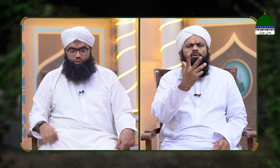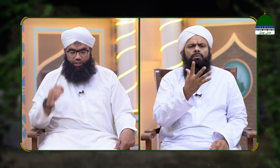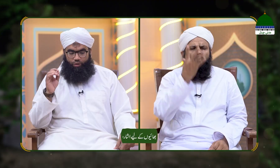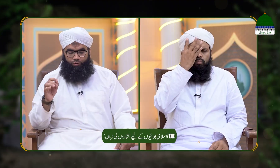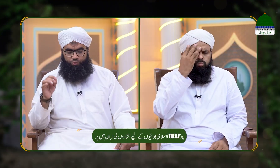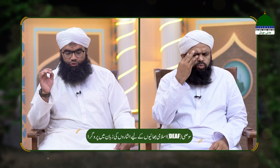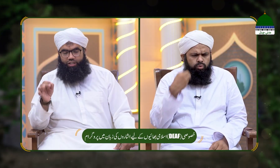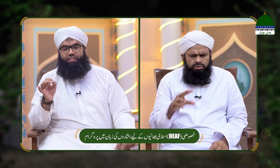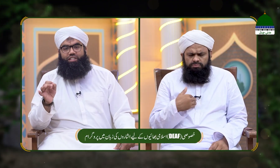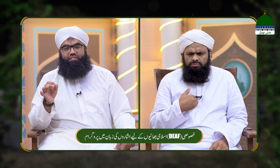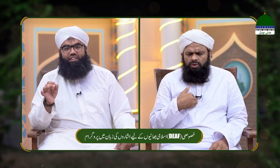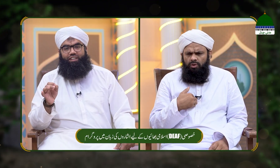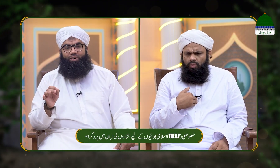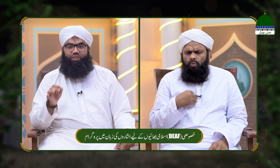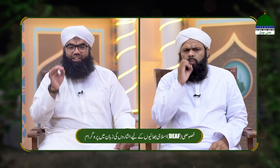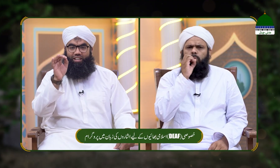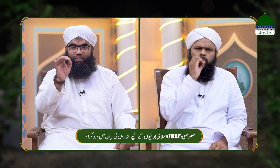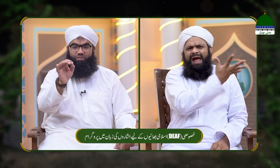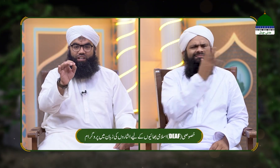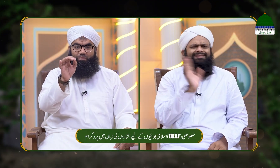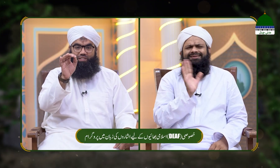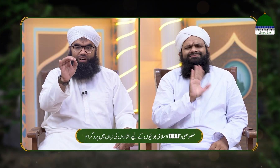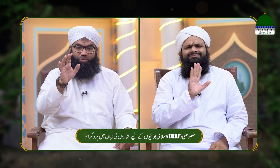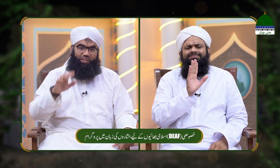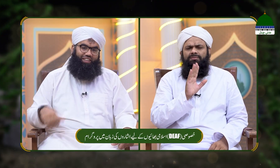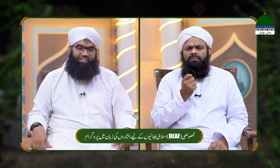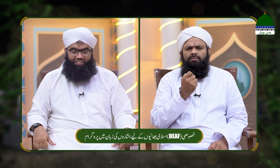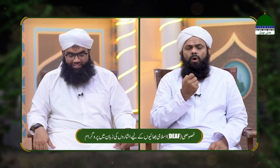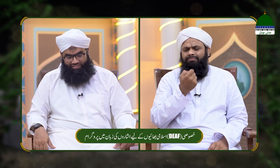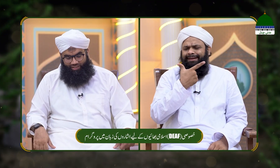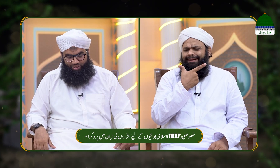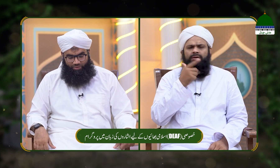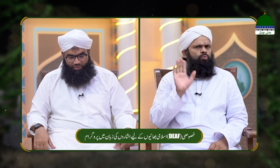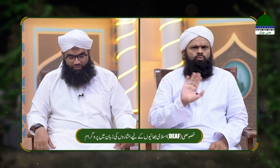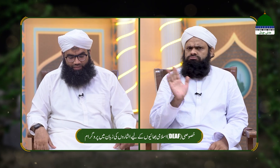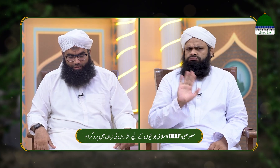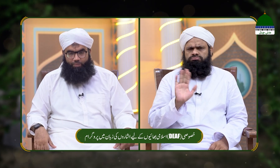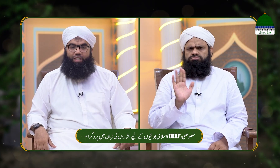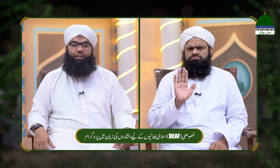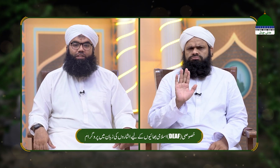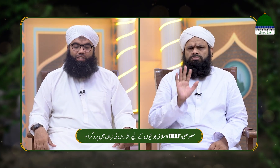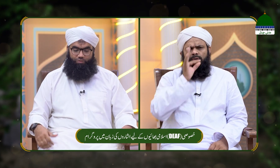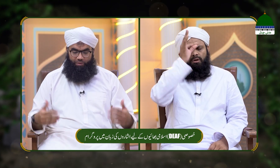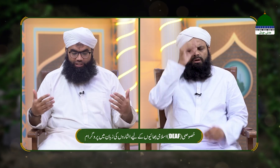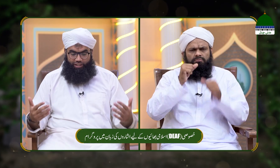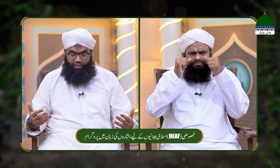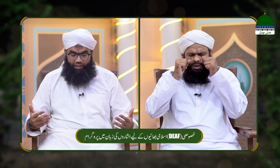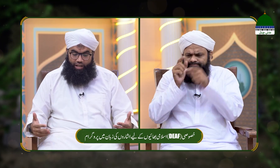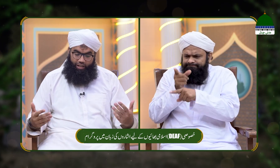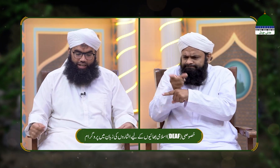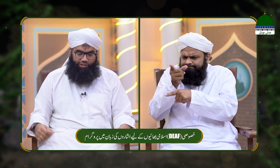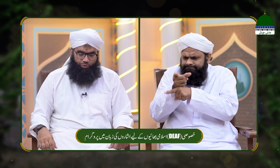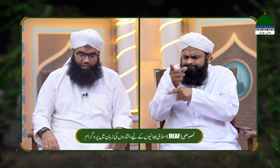جاتی تو نہ اس کو شہرت دی جاتی اور نہ ہی اس کا مذاق اڑایا جاتا، اللہ اکبر۔ ہمارے آقا علیہ الصلوۃ والسلام کی